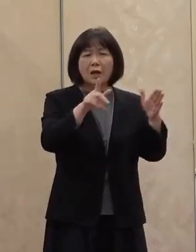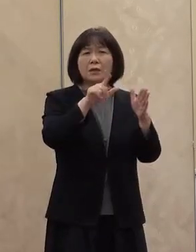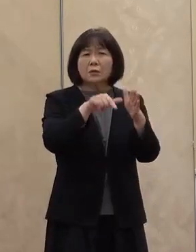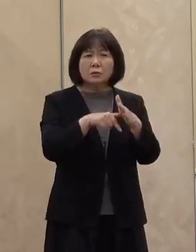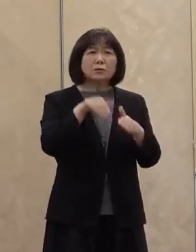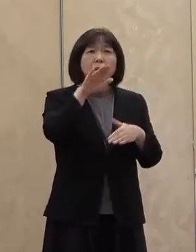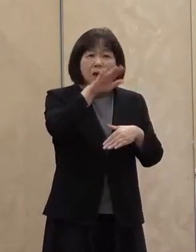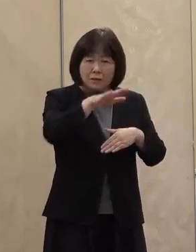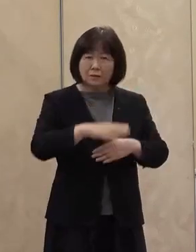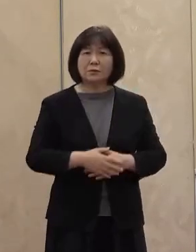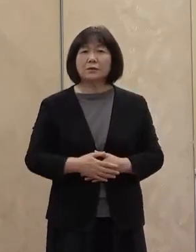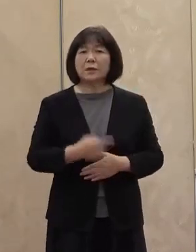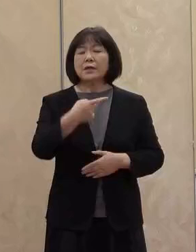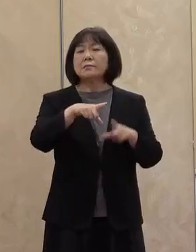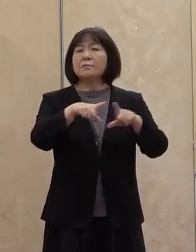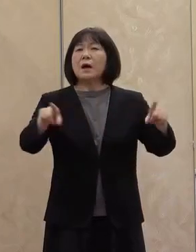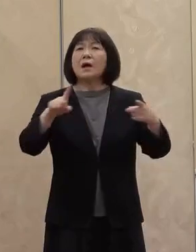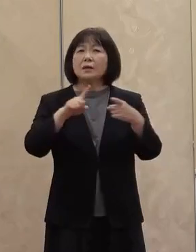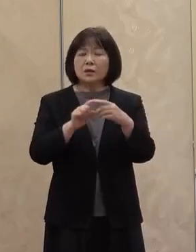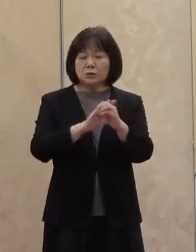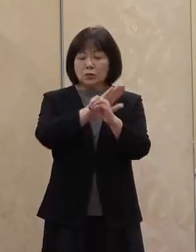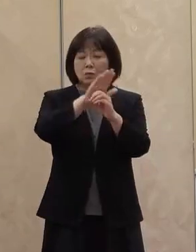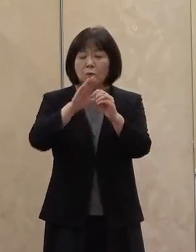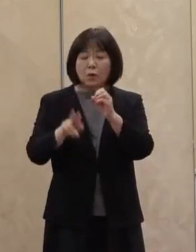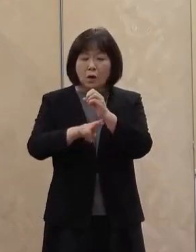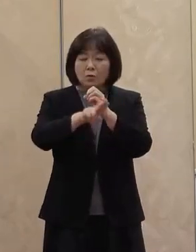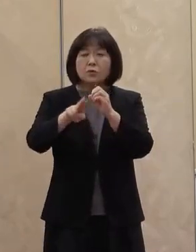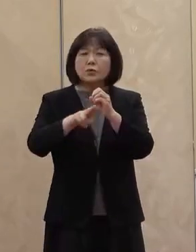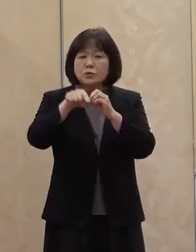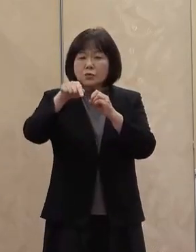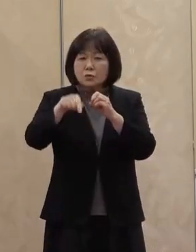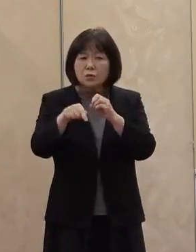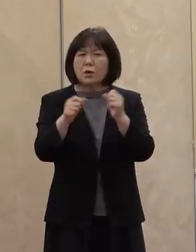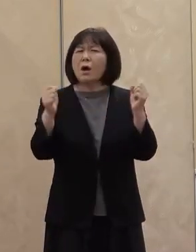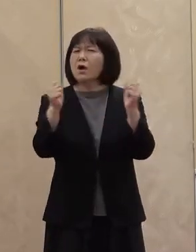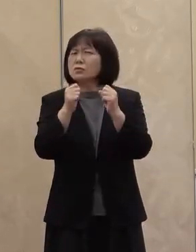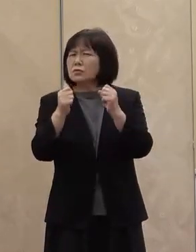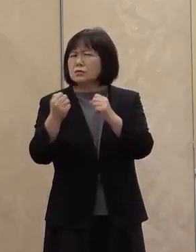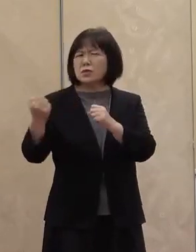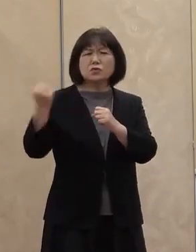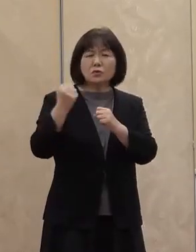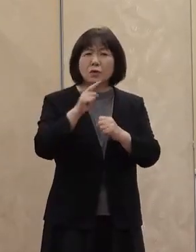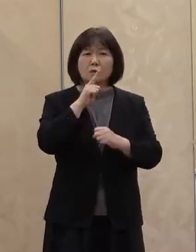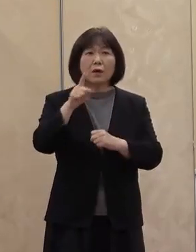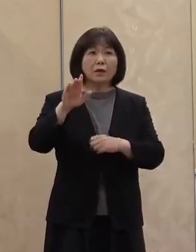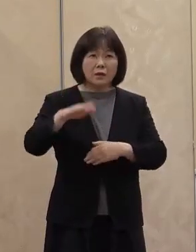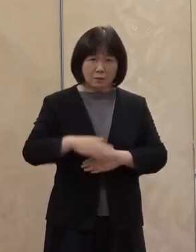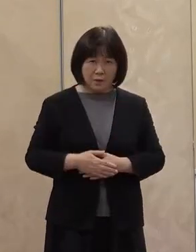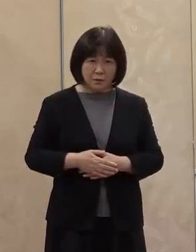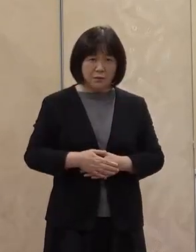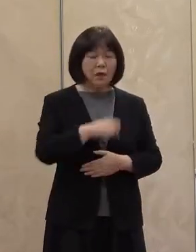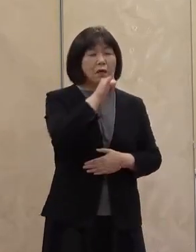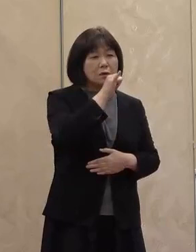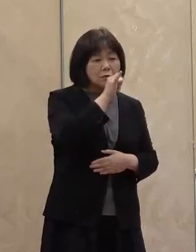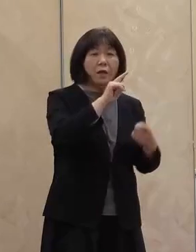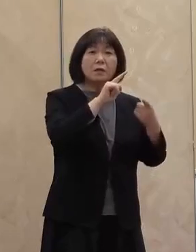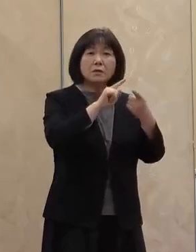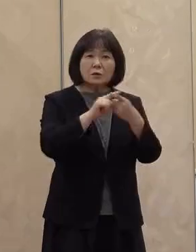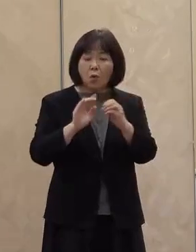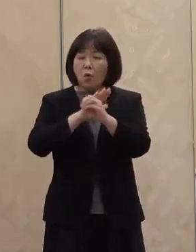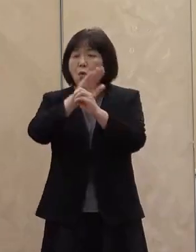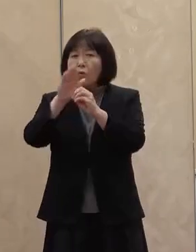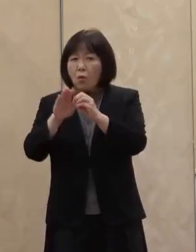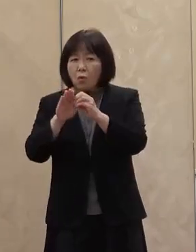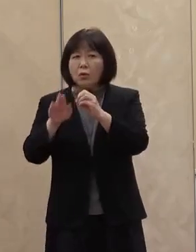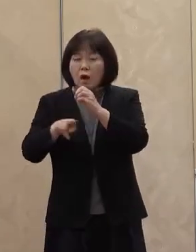で、一般的にこのコロナウイルスというのは冬に強いと言われてますから、インフルエンザとコロナウイルスが